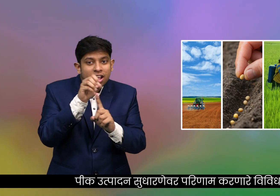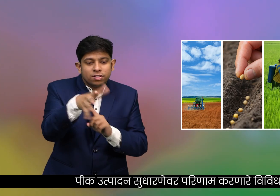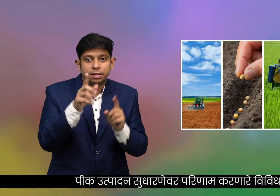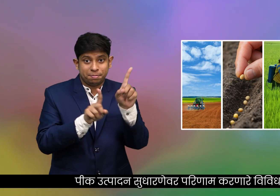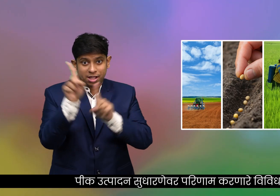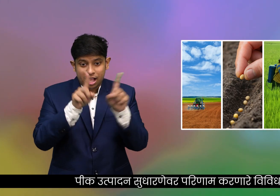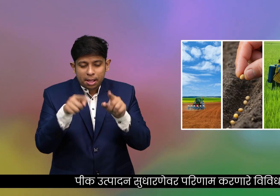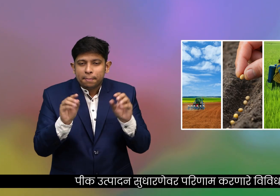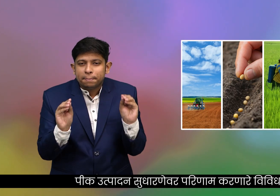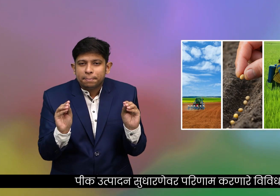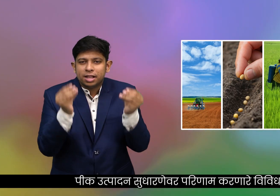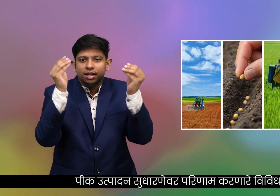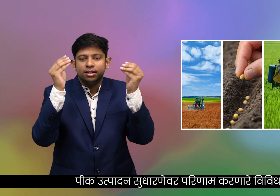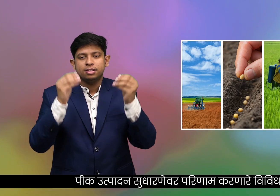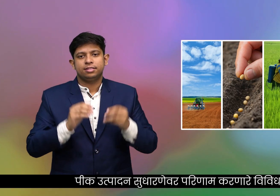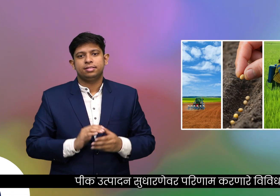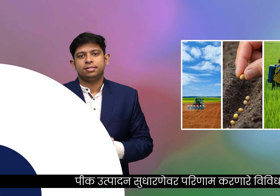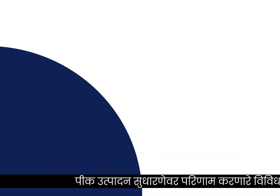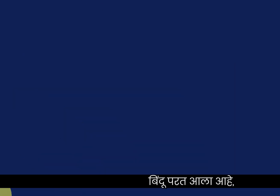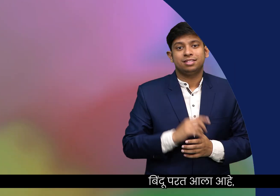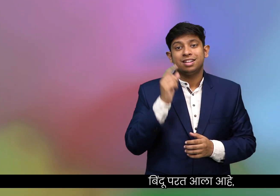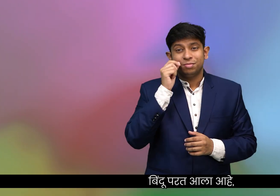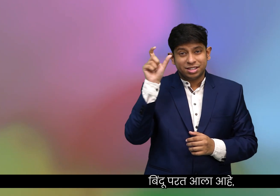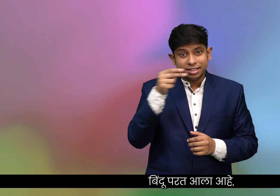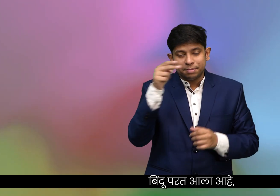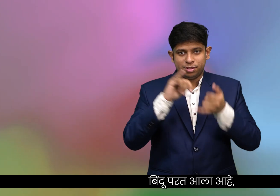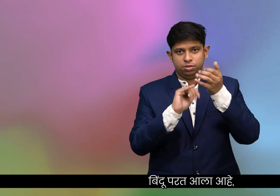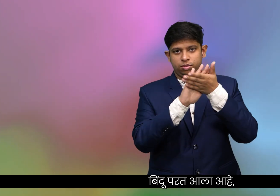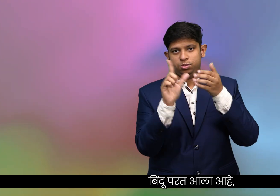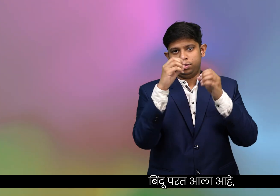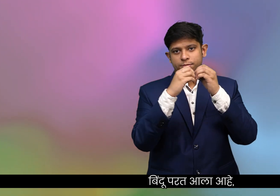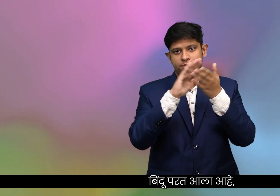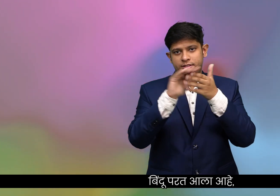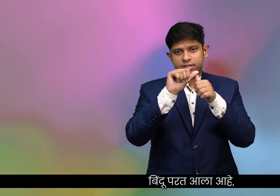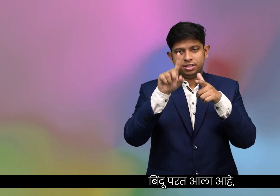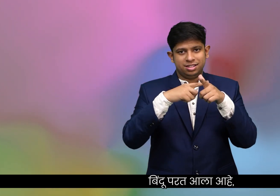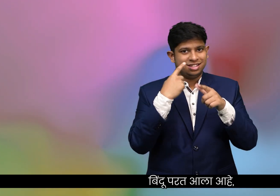सुधारणेवर परिणाम करणारे विविध घटक. सुषमा परत आली आहे.